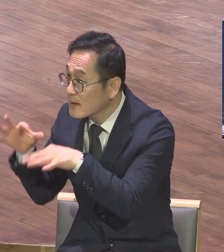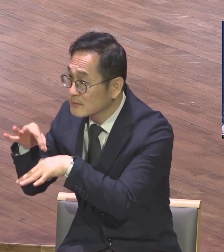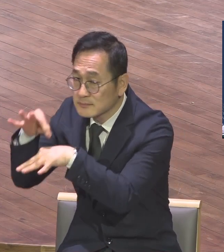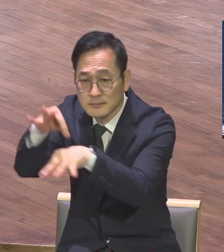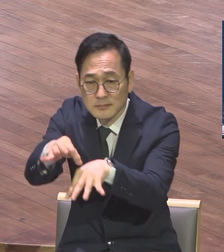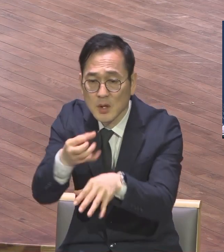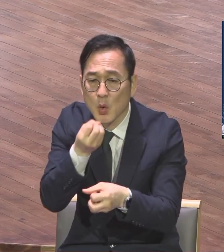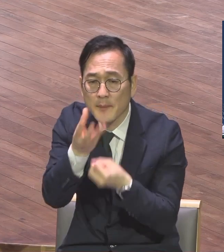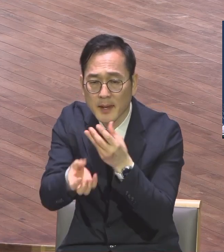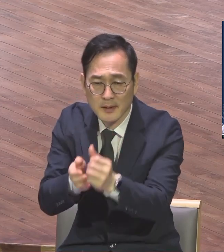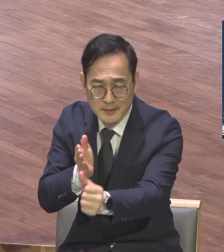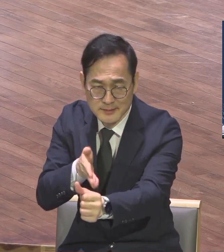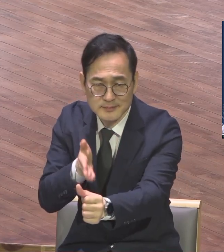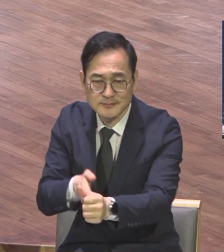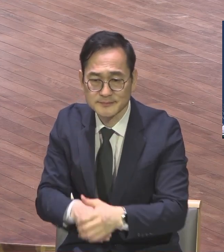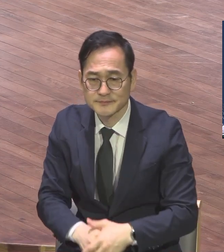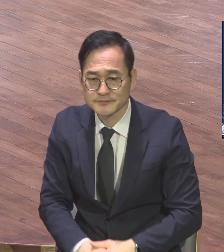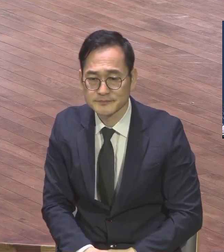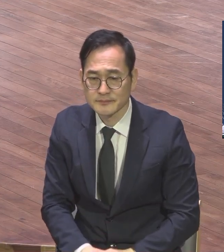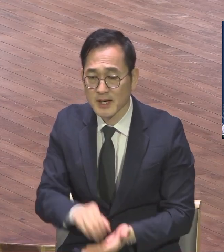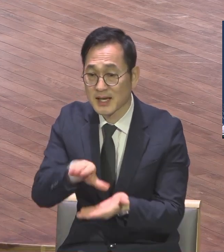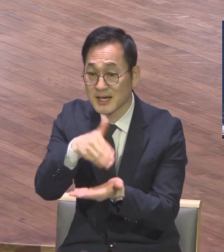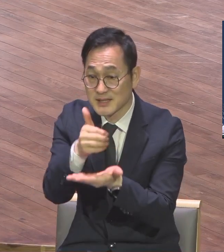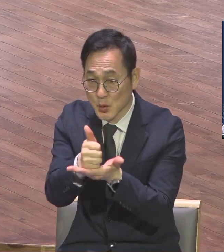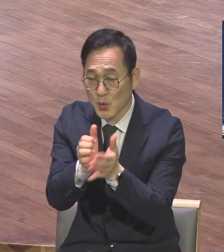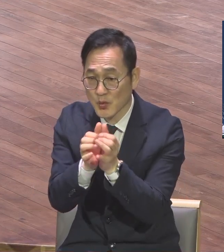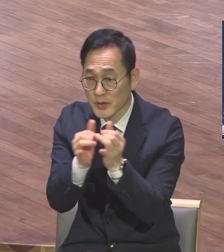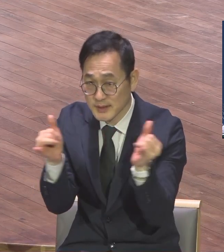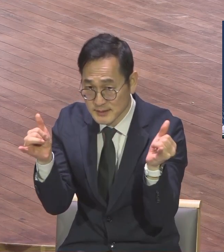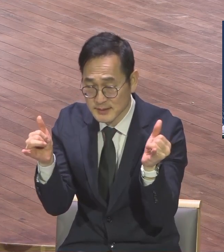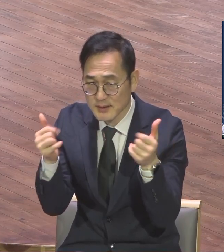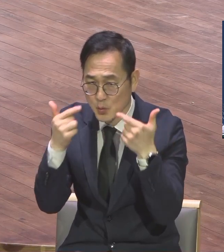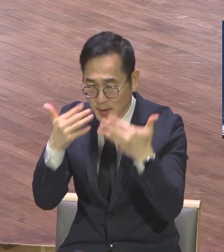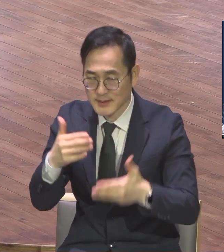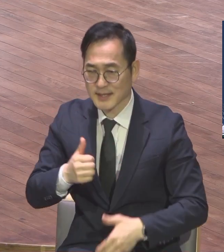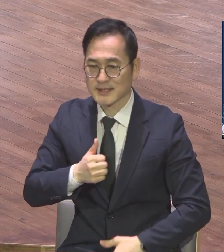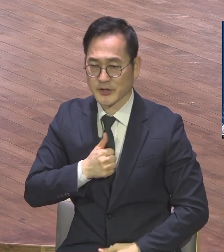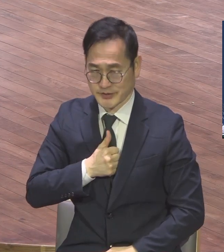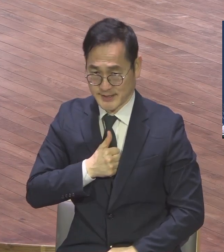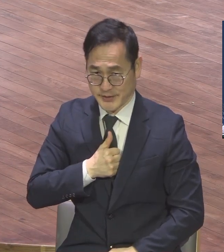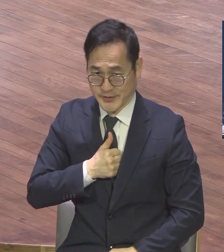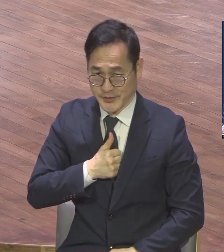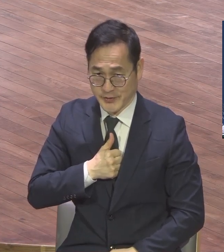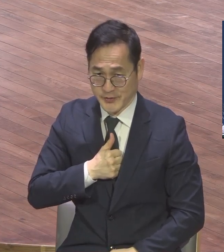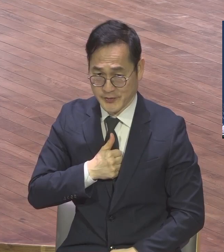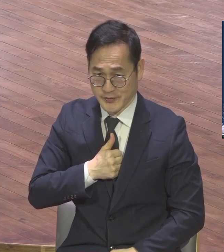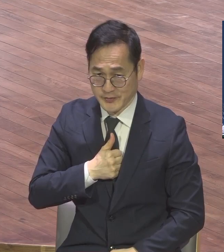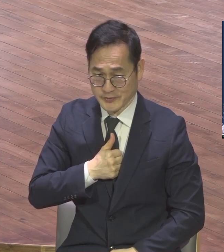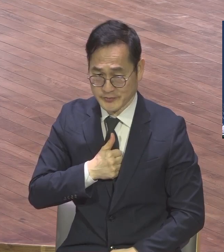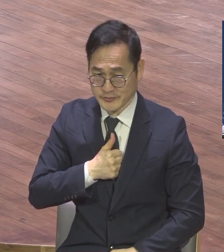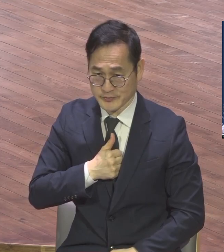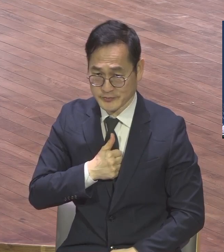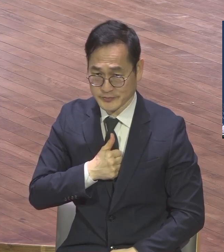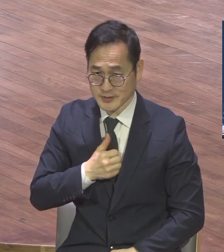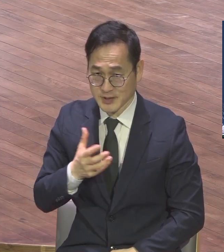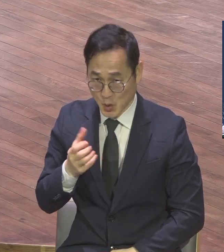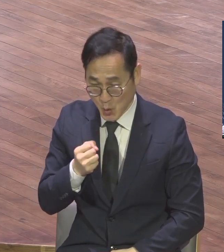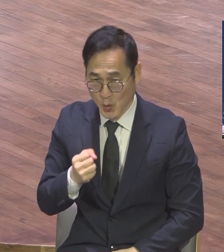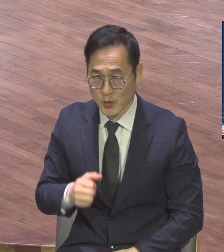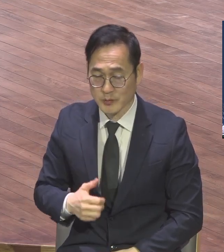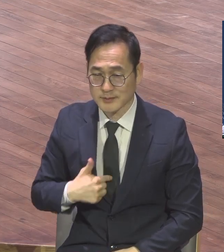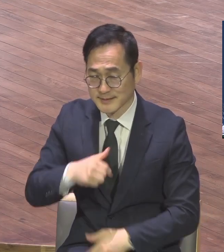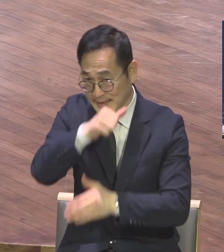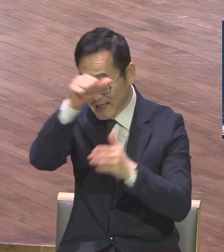고백이 되었소. 그리스도인의 분명한 정체성을 가지고 남은 생에 우리 하나님